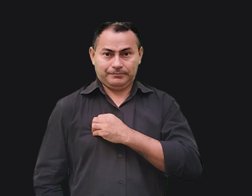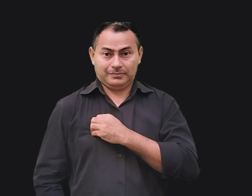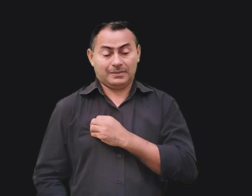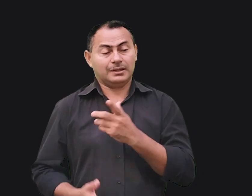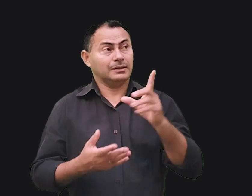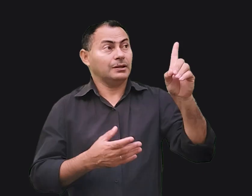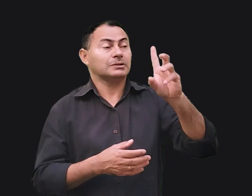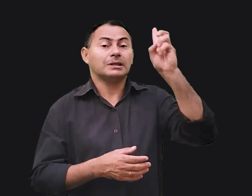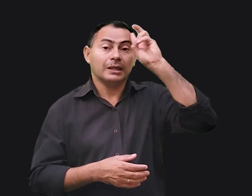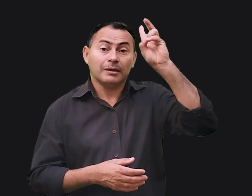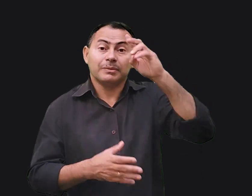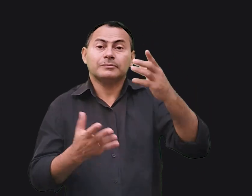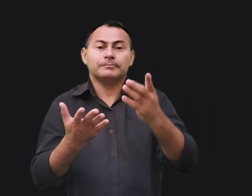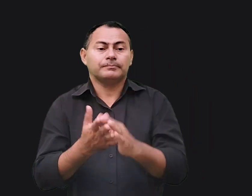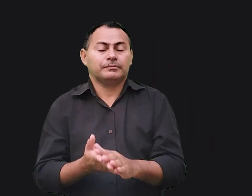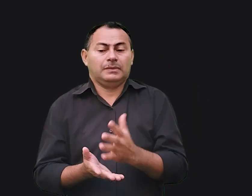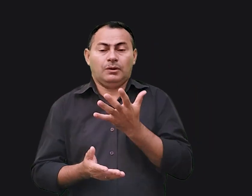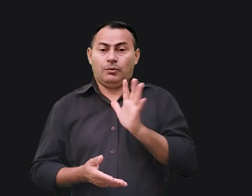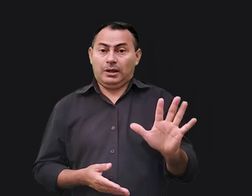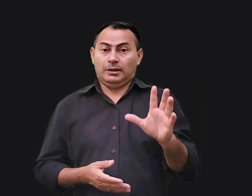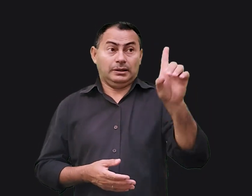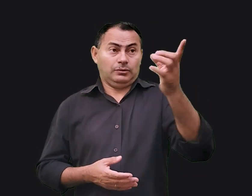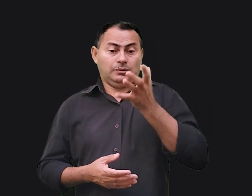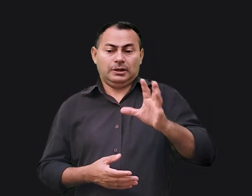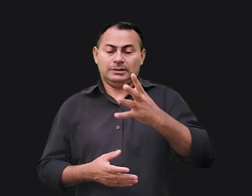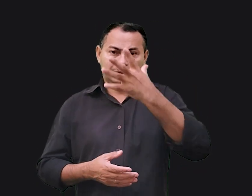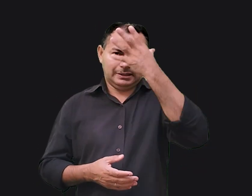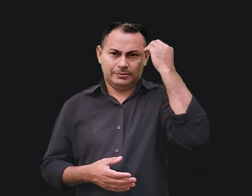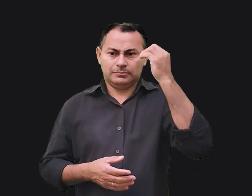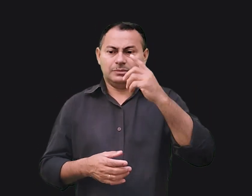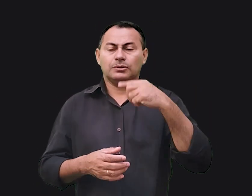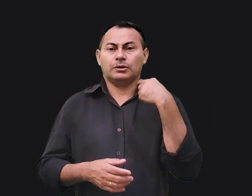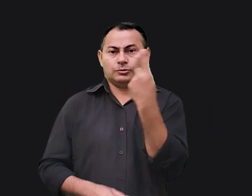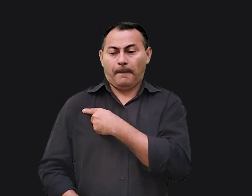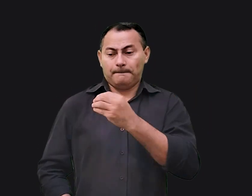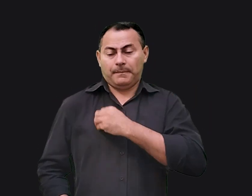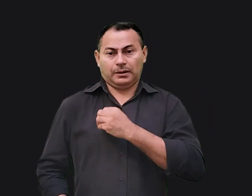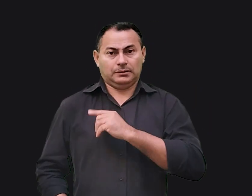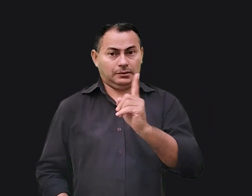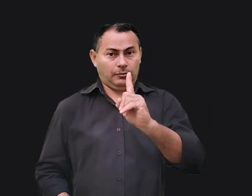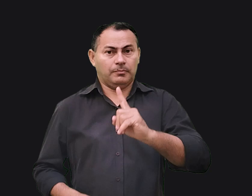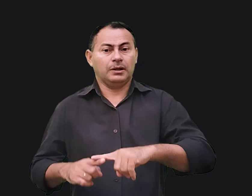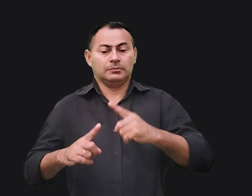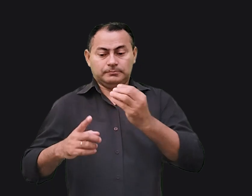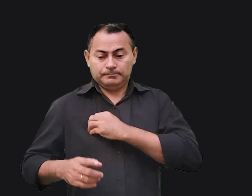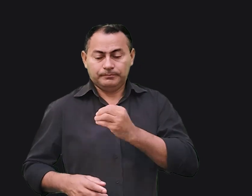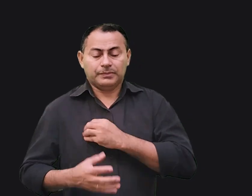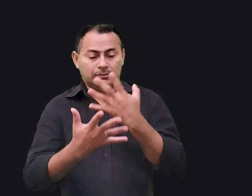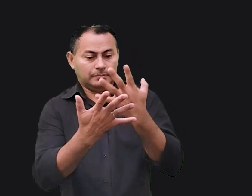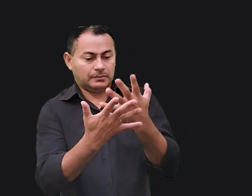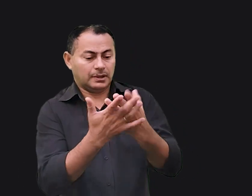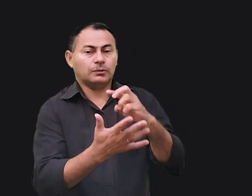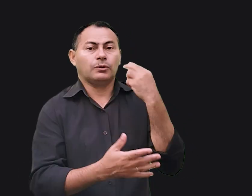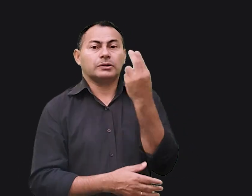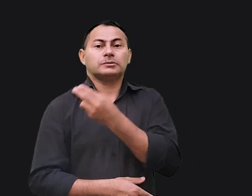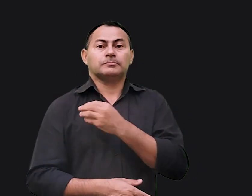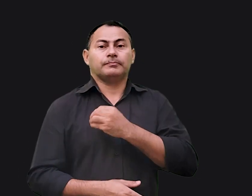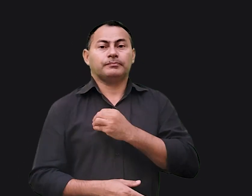e disso Deus se lembra. Ele não quer que não nos esqueçamos que somos pecadores, mas quando pecamos e confessamos nossos pecados,